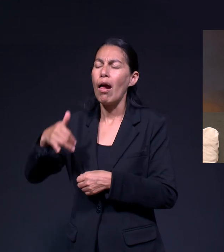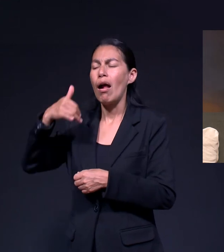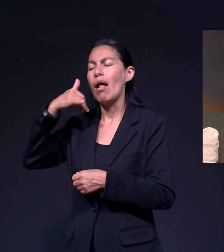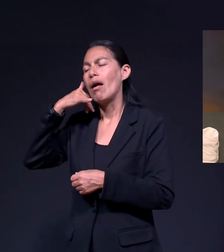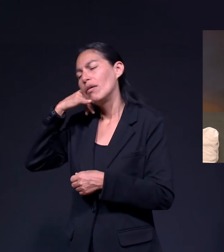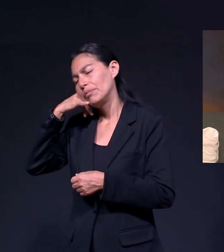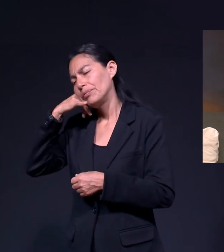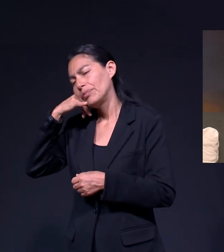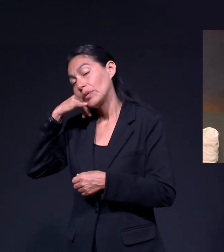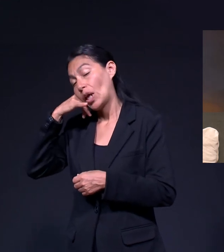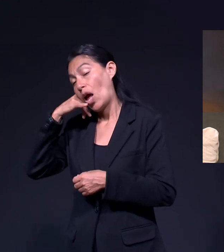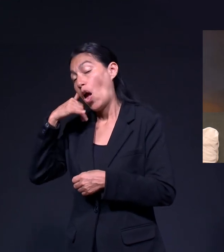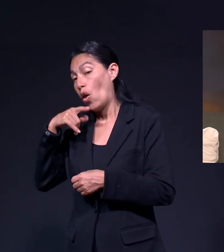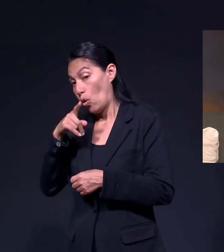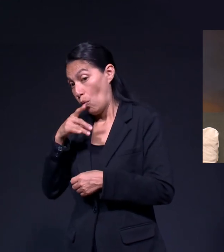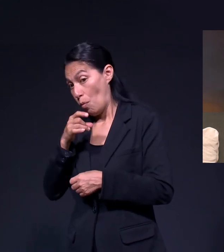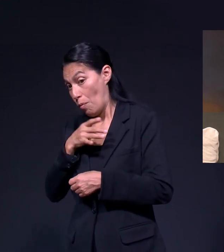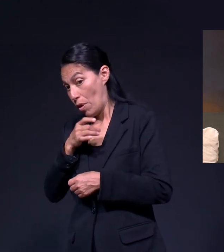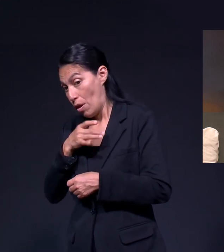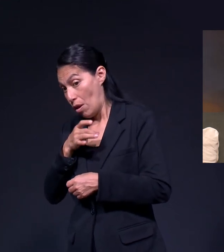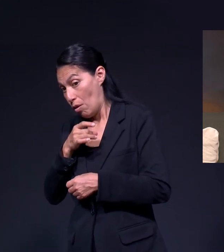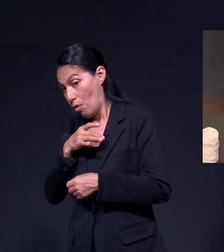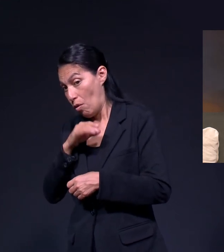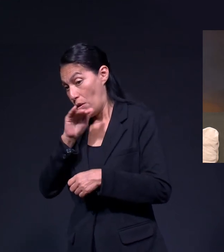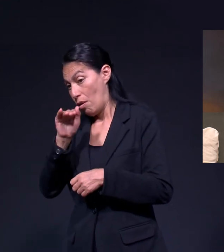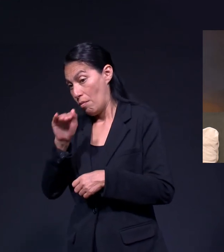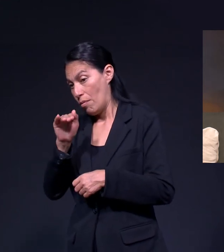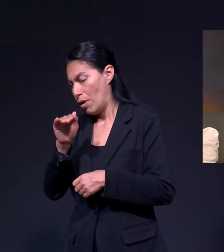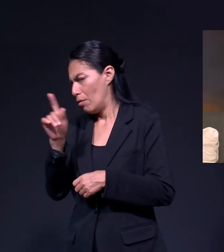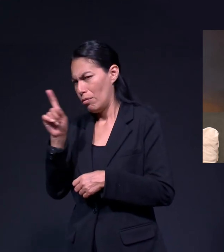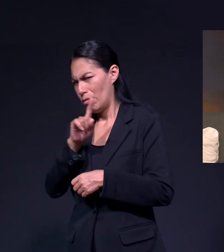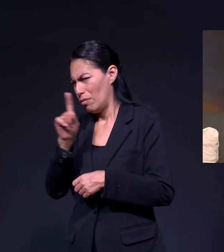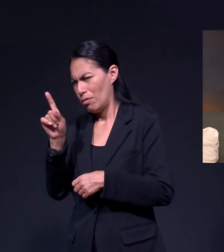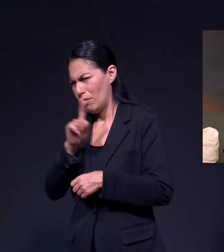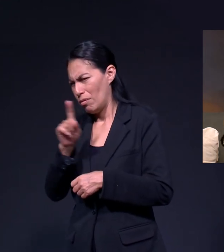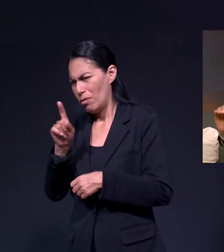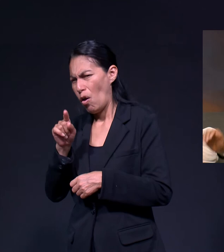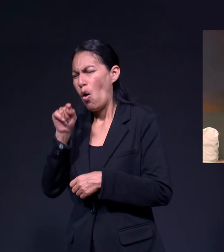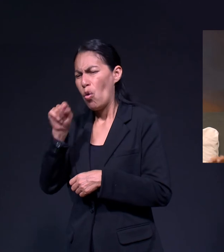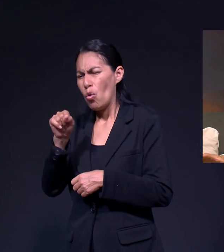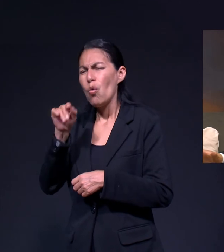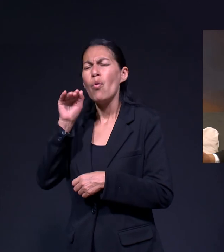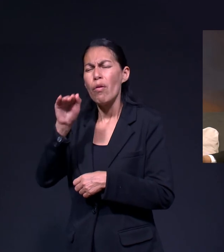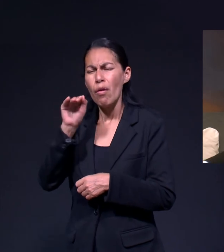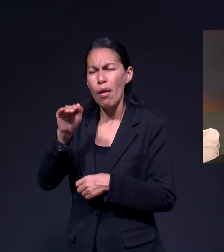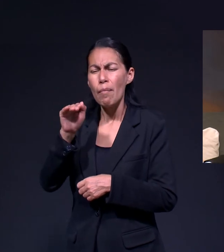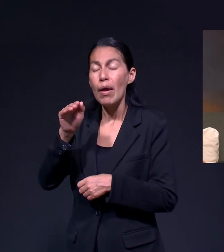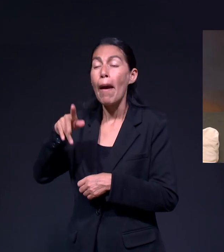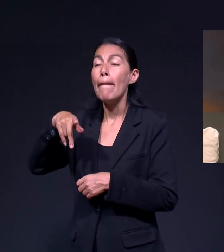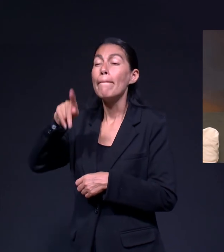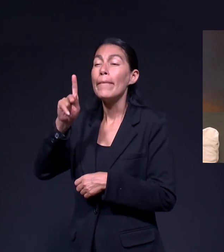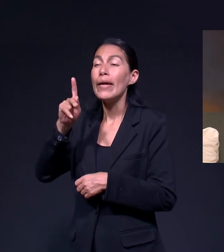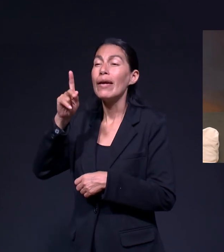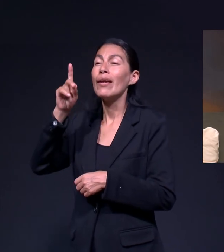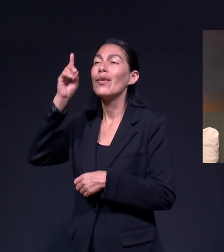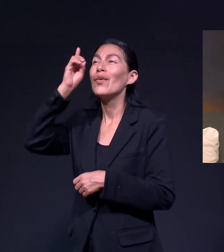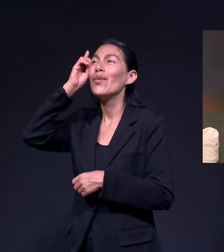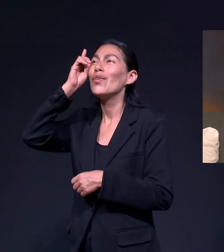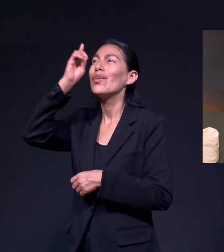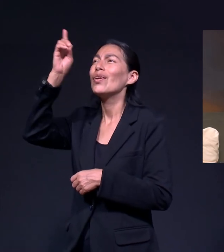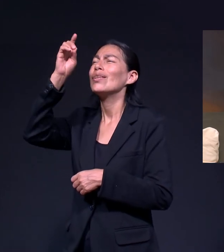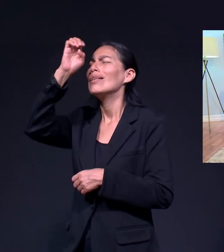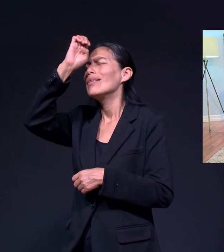y me dijo no tengas miedo de hacer el llamado porque tú vas a la invitación pero él el que va a mover los corazones del espíritu santo mis